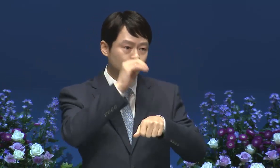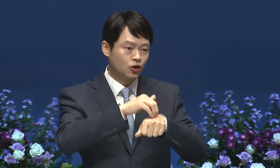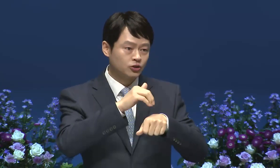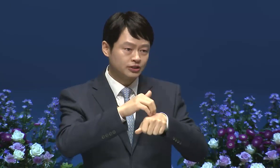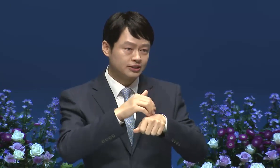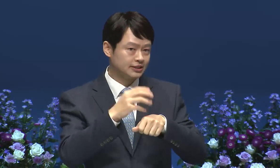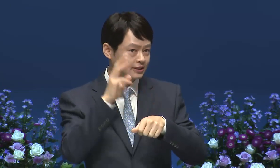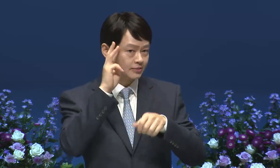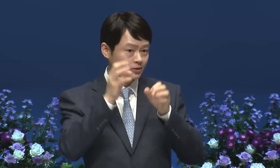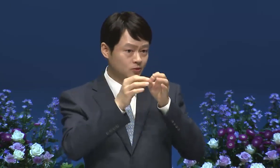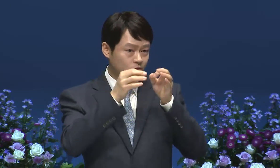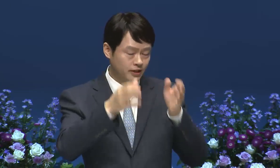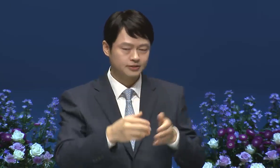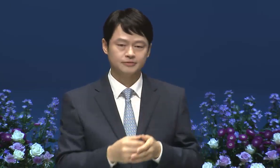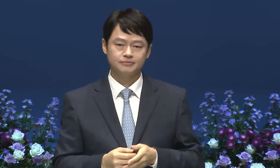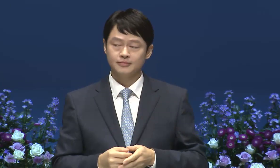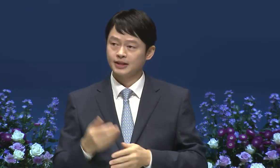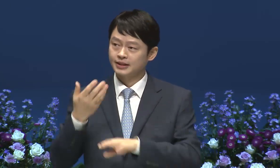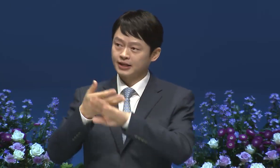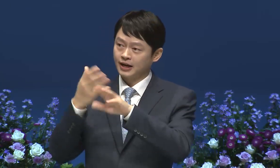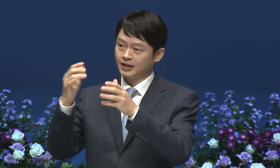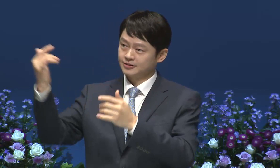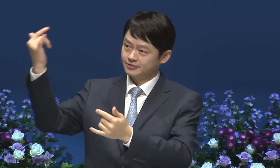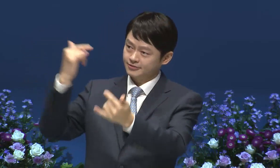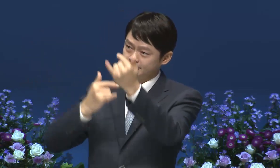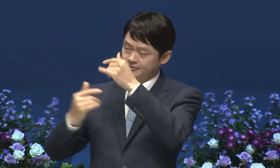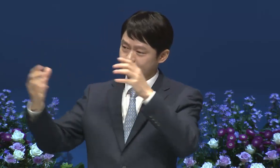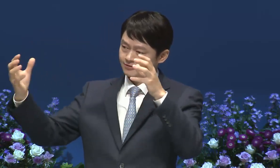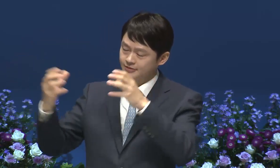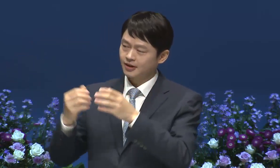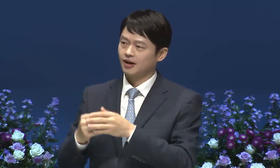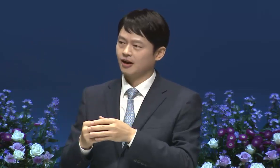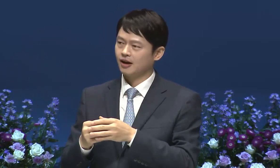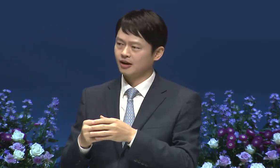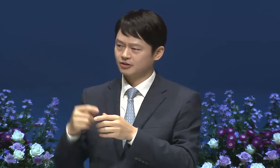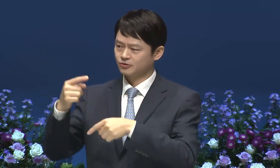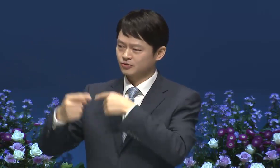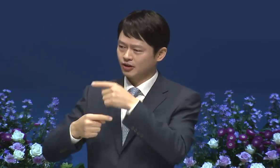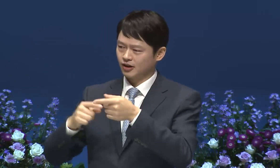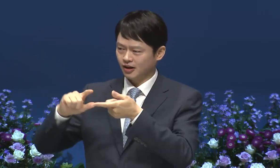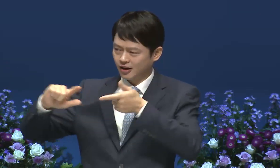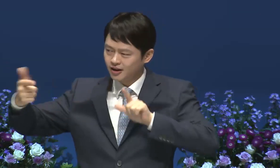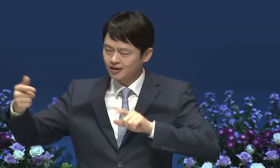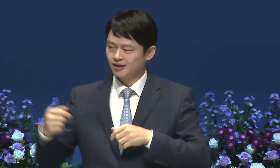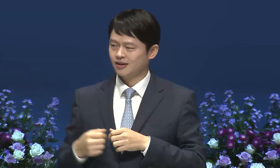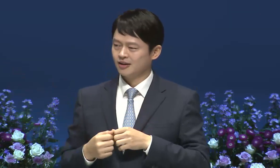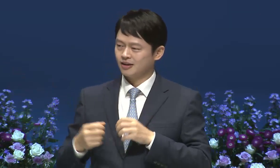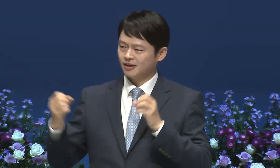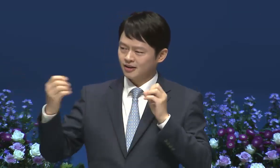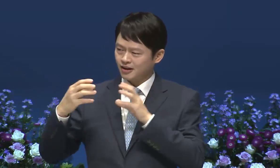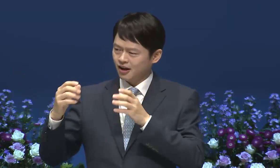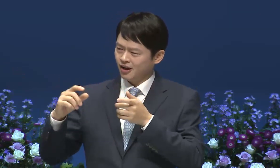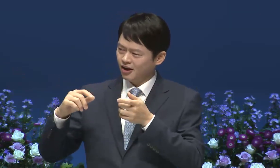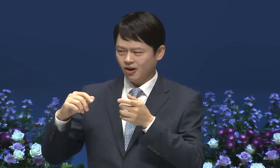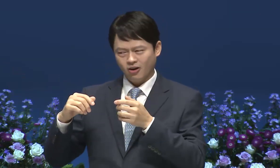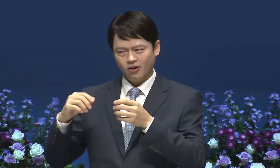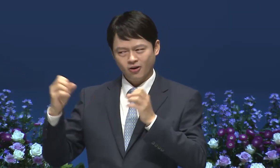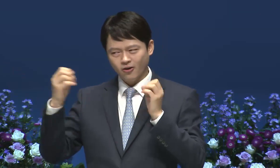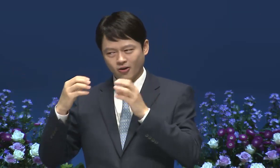지난주 8월 8일부터 10일까지는 농인 성도들을 대상으로 또 해외 농인 제자들을 대상으로 집중 훈련을 진행했습니다.